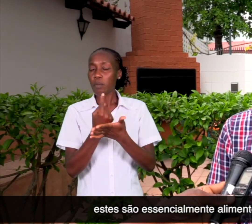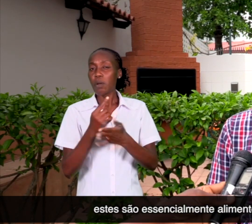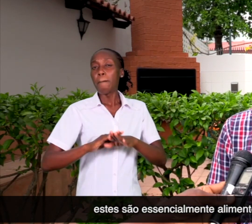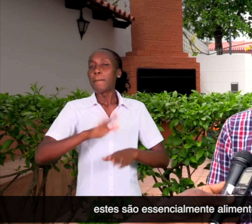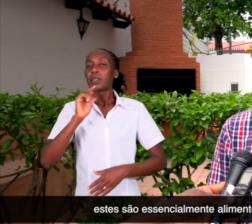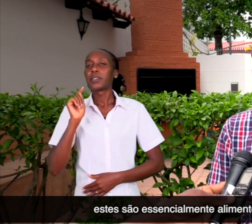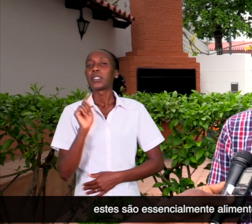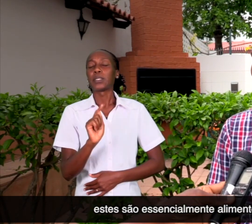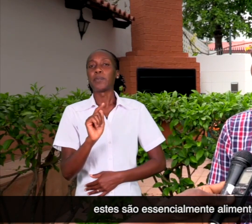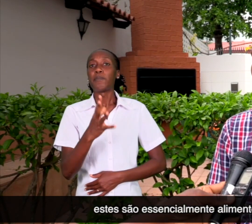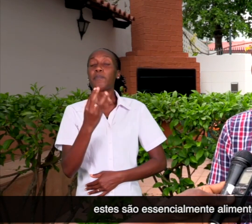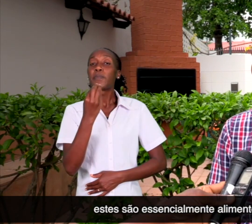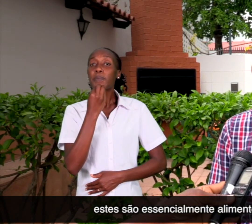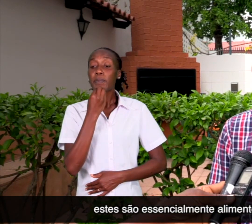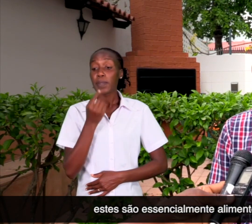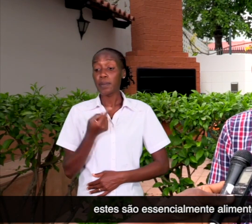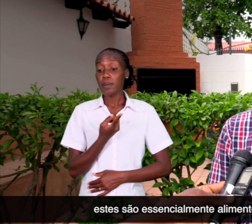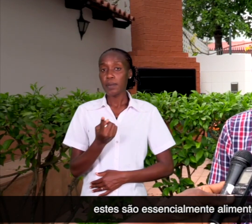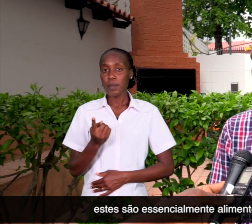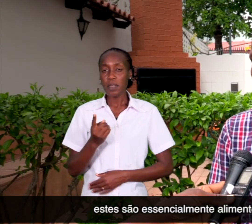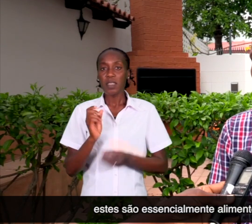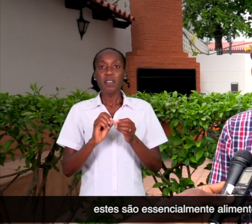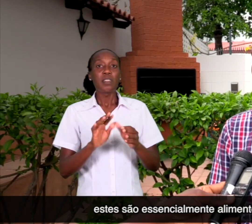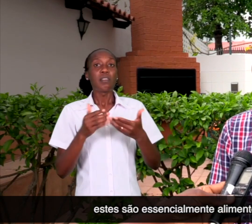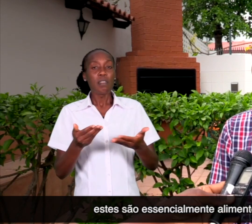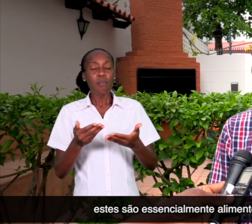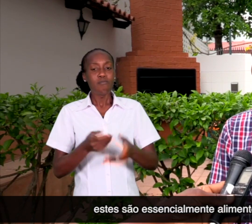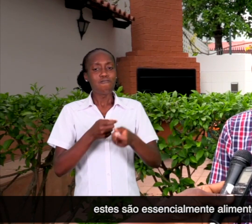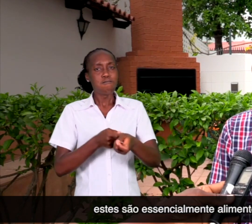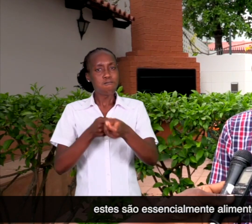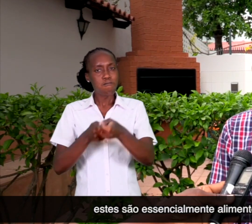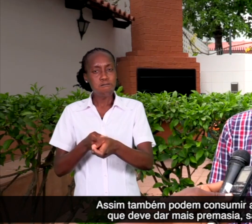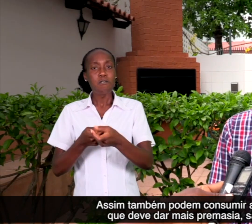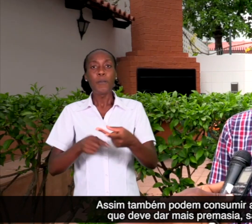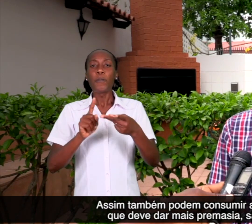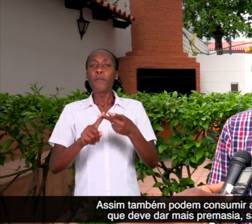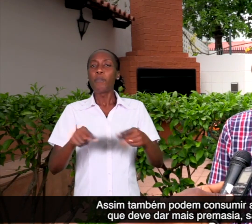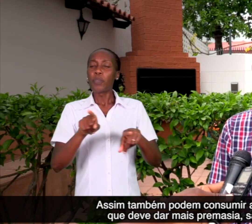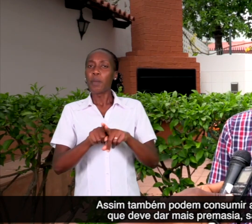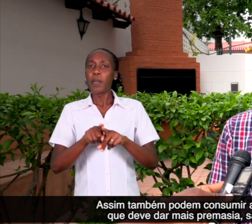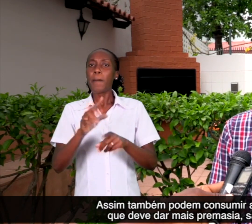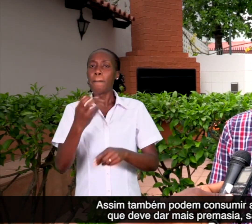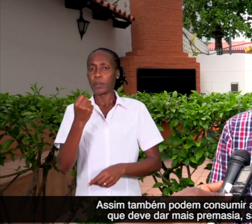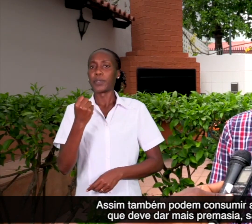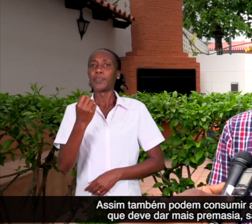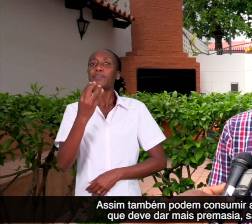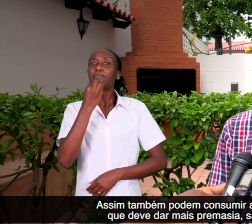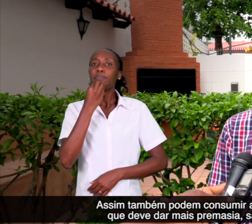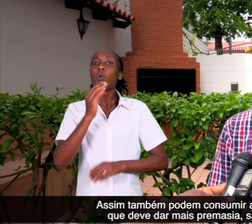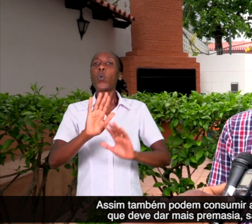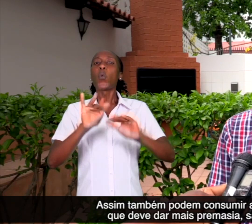essencialmente alimentos aqueles que, como dizia, que a terra produz, assim como também eles podem consumir as